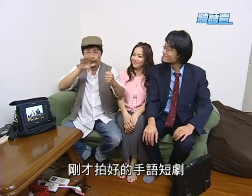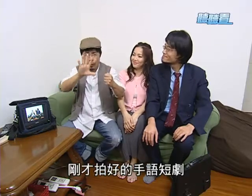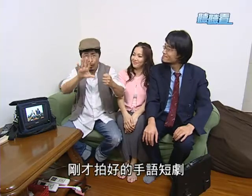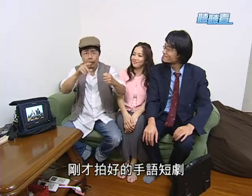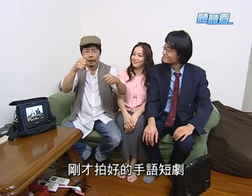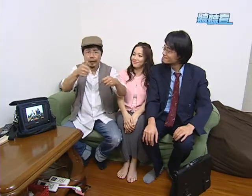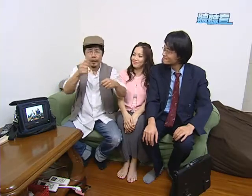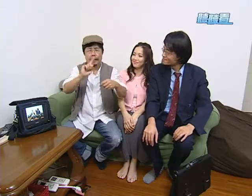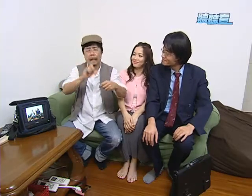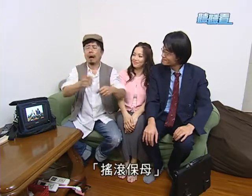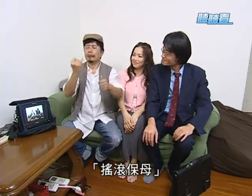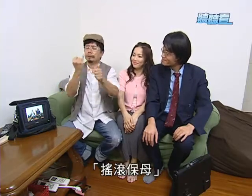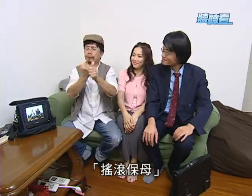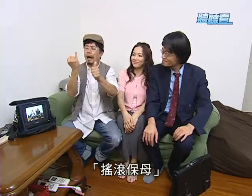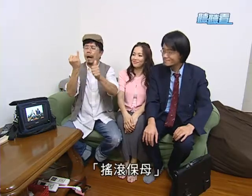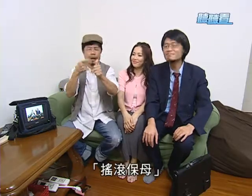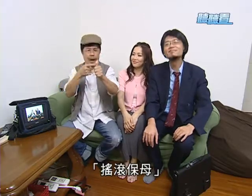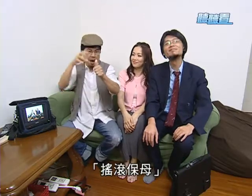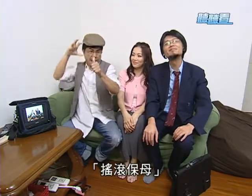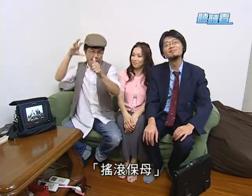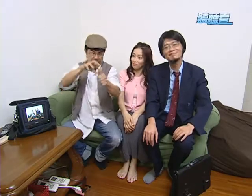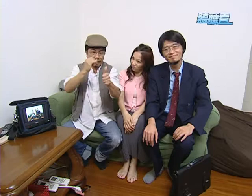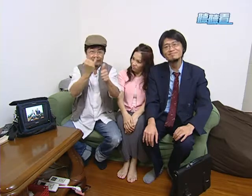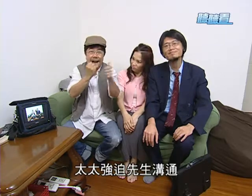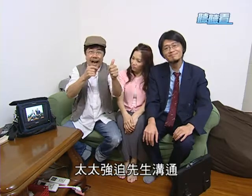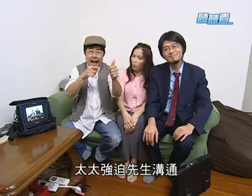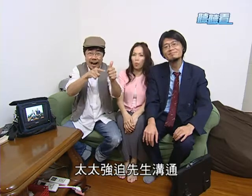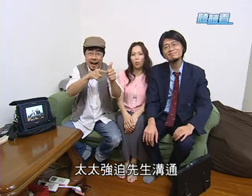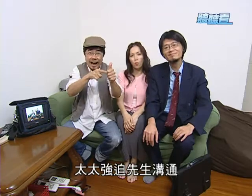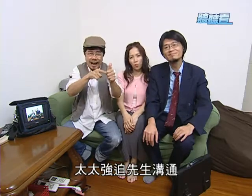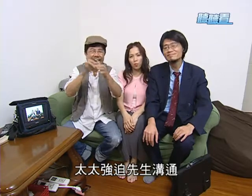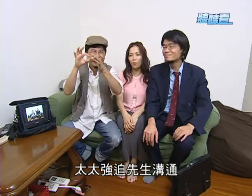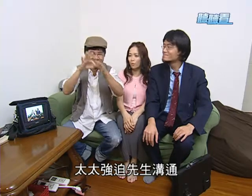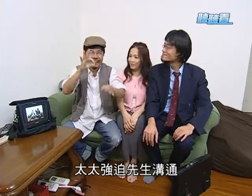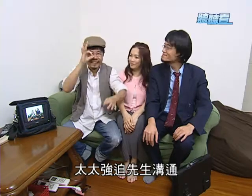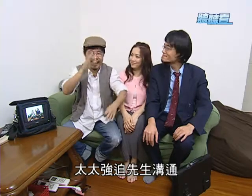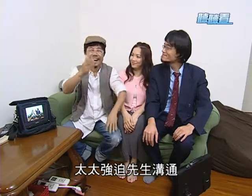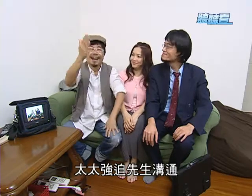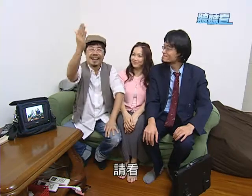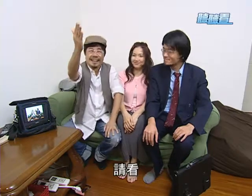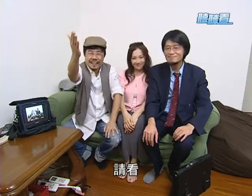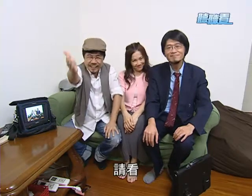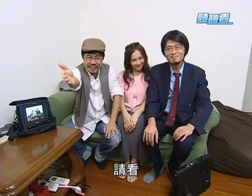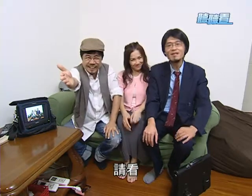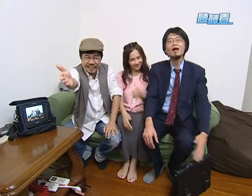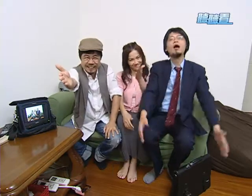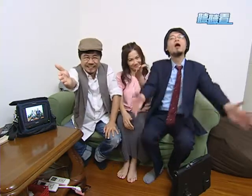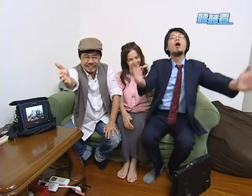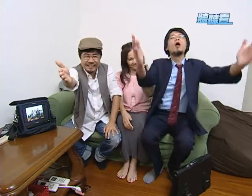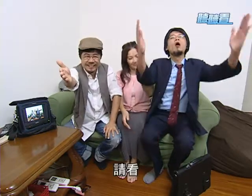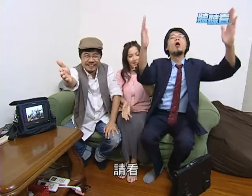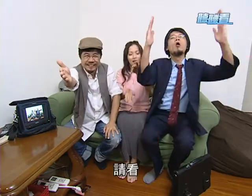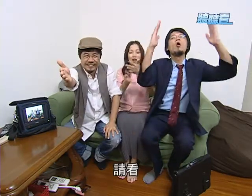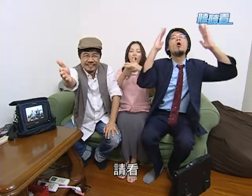剧《摇滚保姆太太强迫先生沟通》。哎，请看啊。哎， 请看。